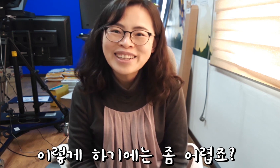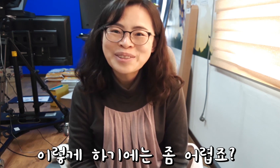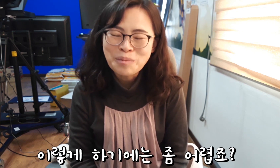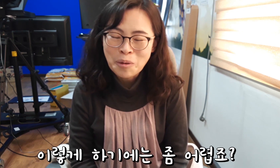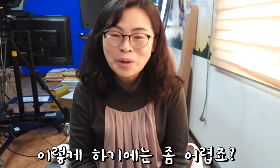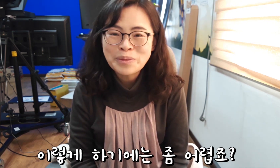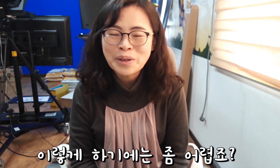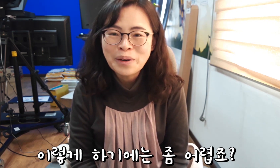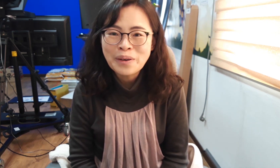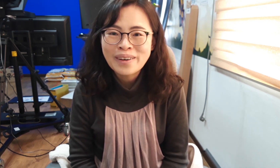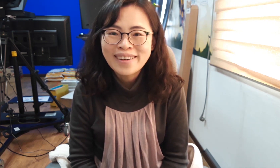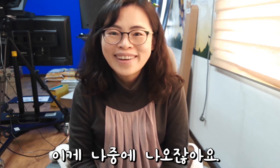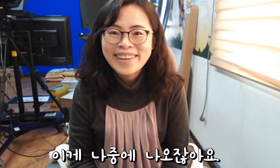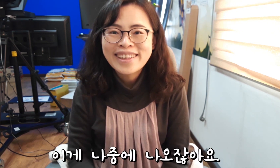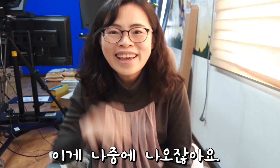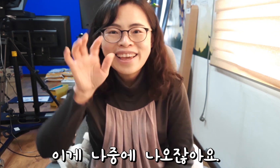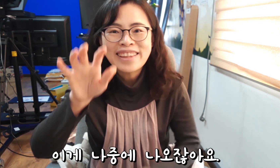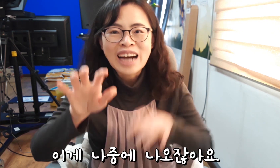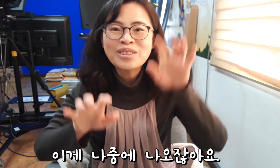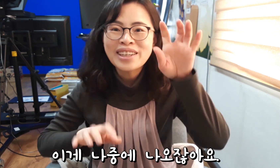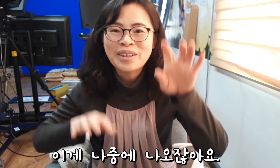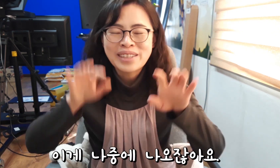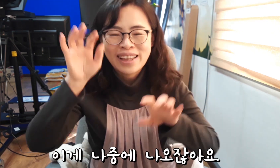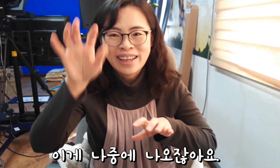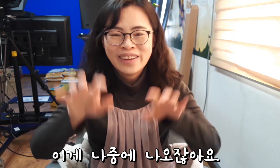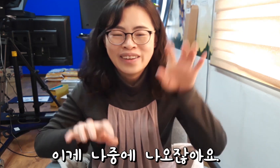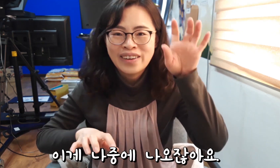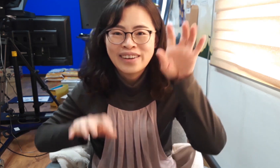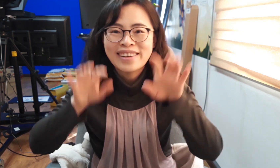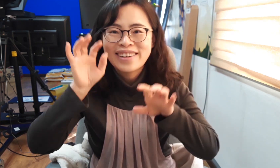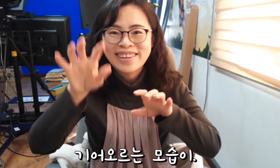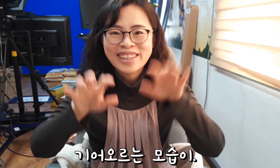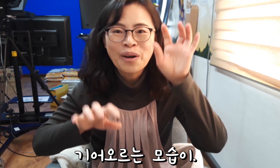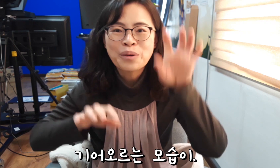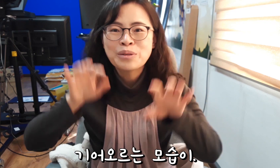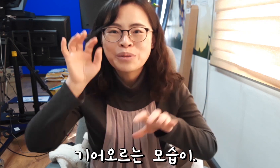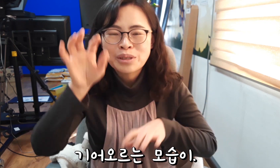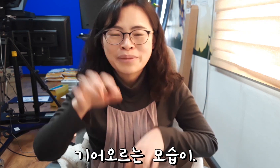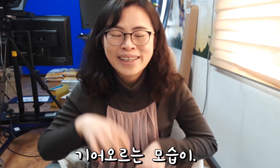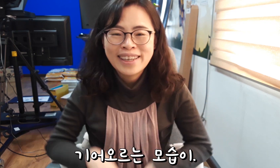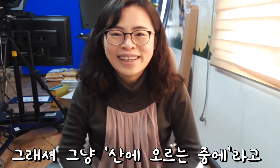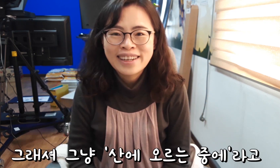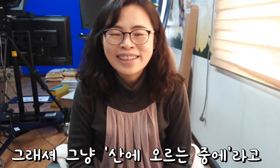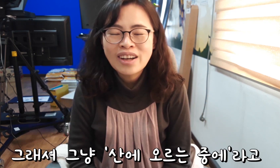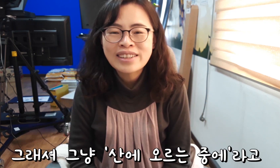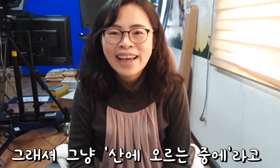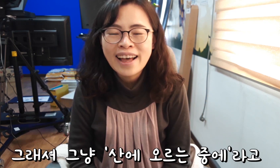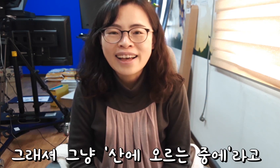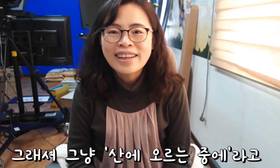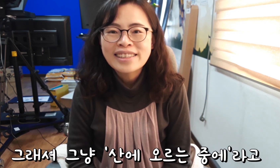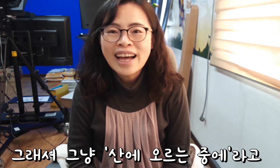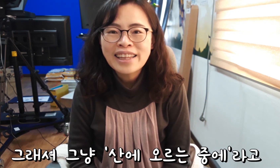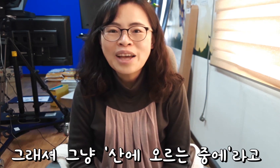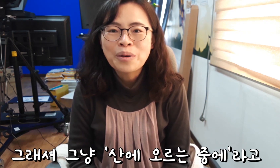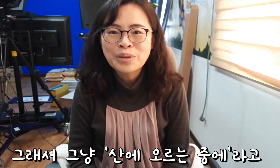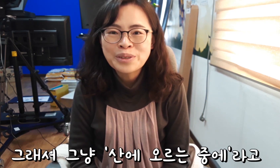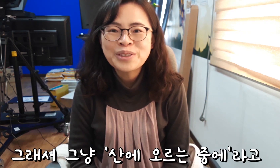좀 어렵죠. 이게 나중에 나오잖아요. 기어 오르는 모습이. 그래서 그냥 산에 오르는